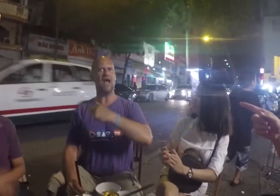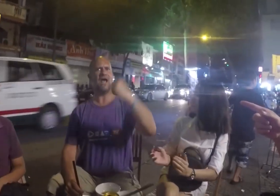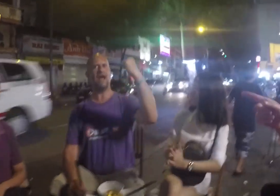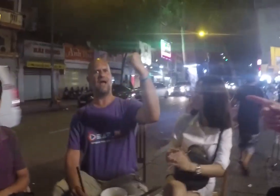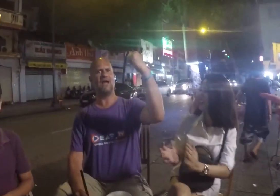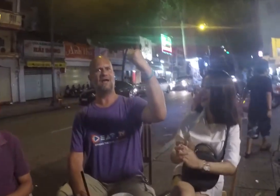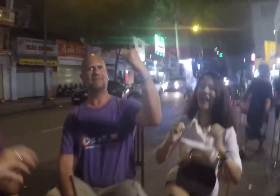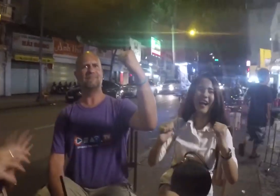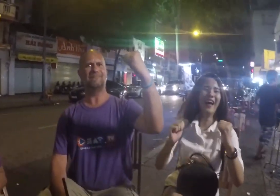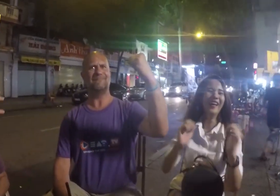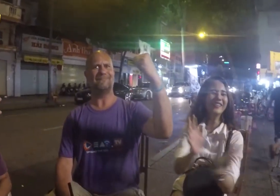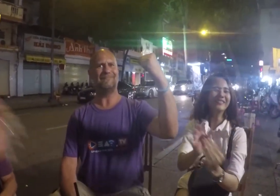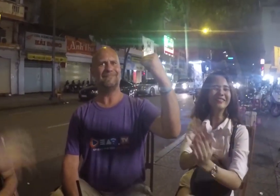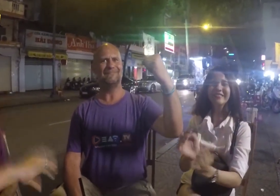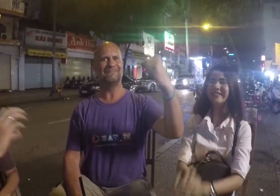Ich bin ein Vietnamese!